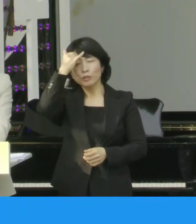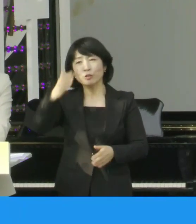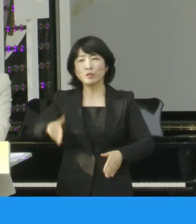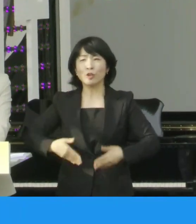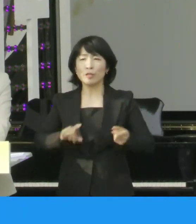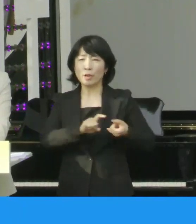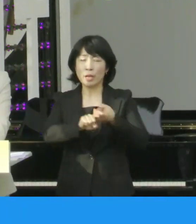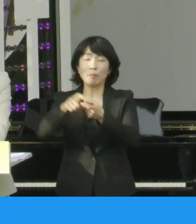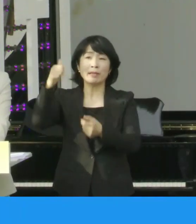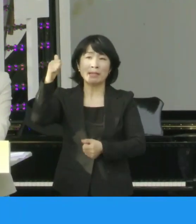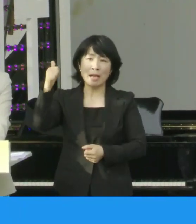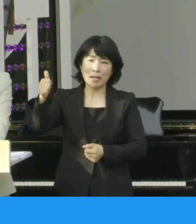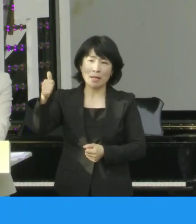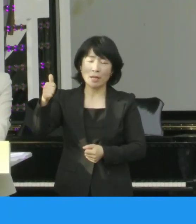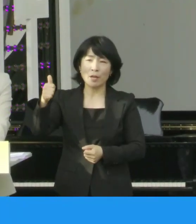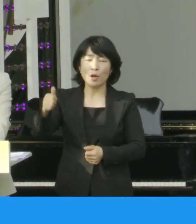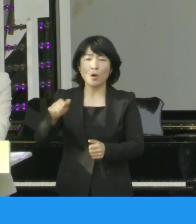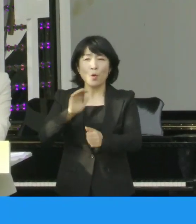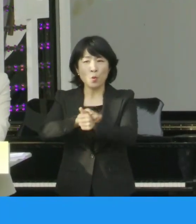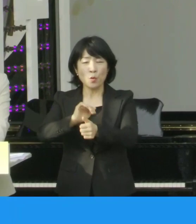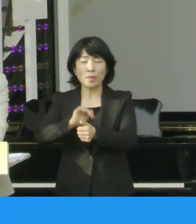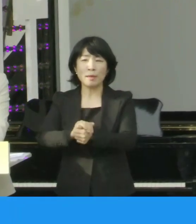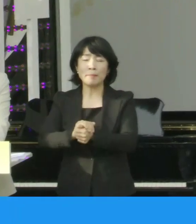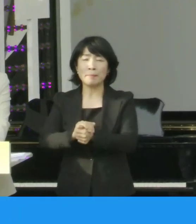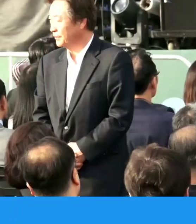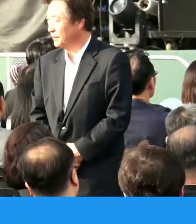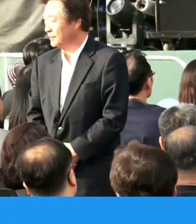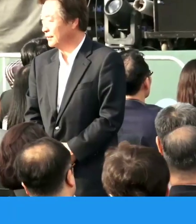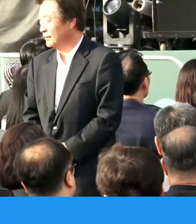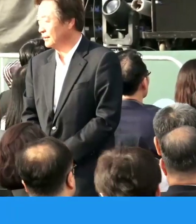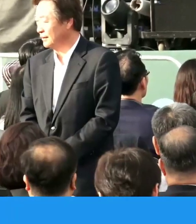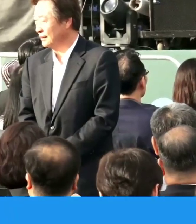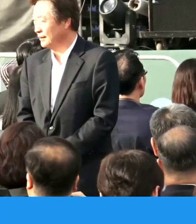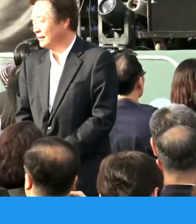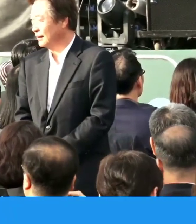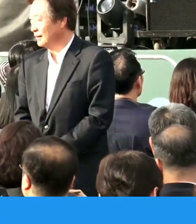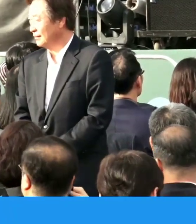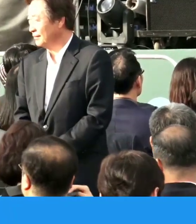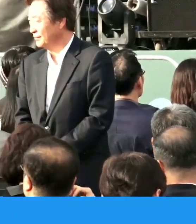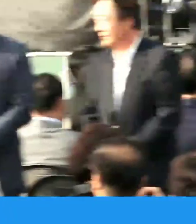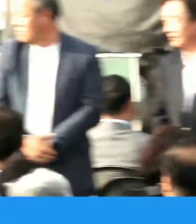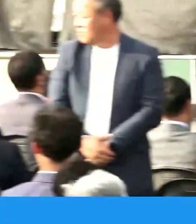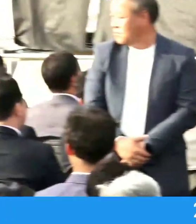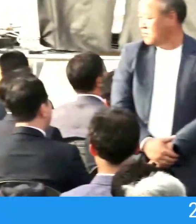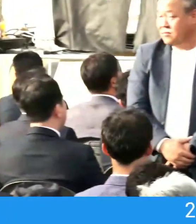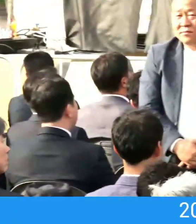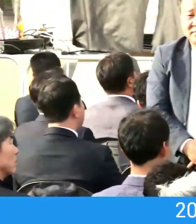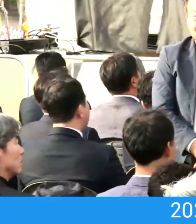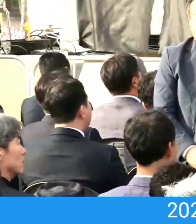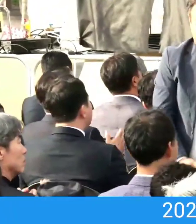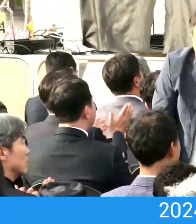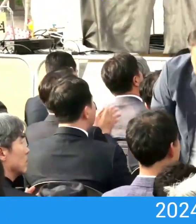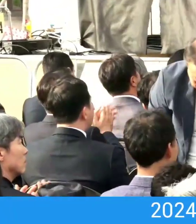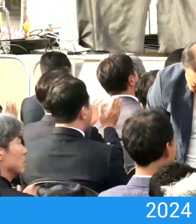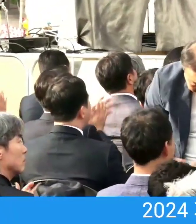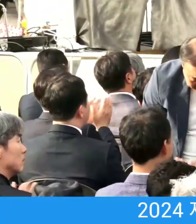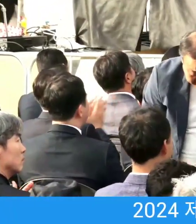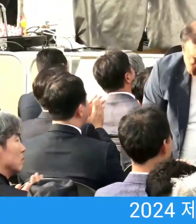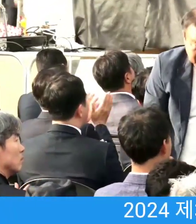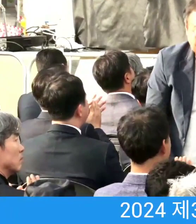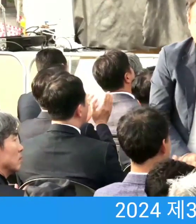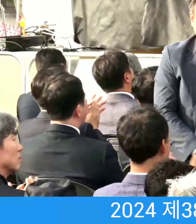충청향우회장 이완성님, 호남향우회장 고각재님, 강원도민회장 황인구님 참석해주셨습니다.